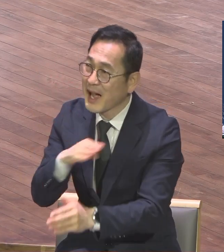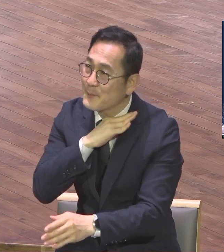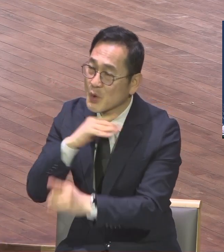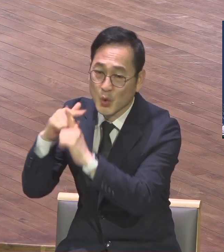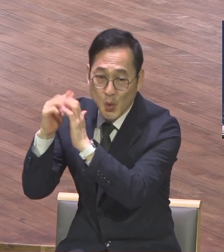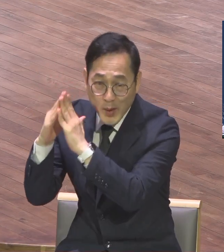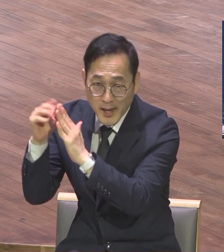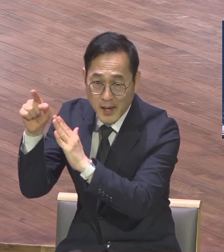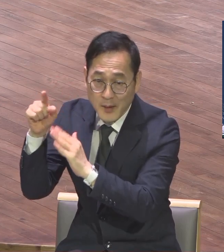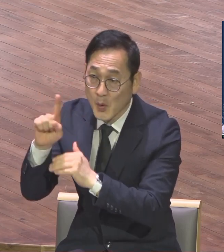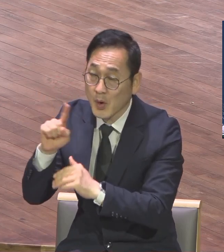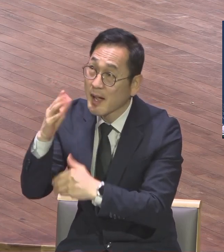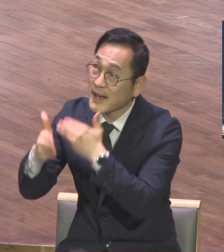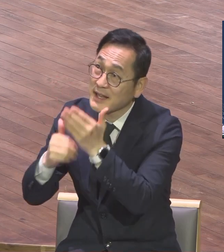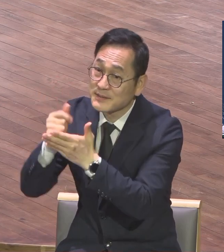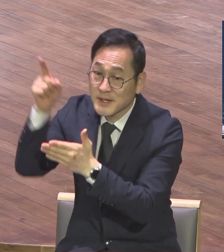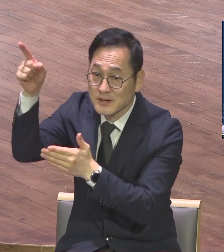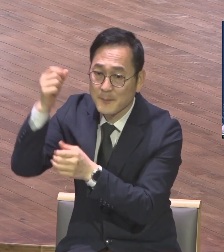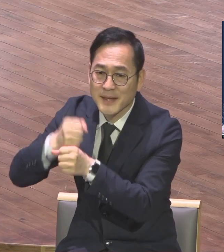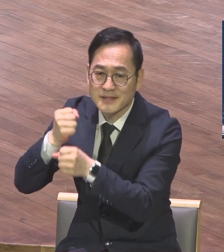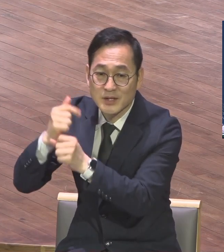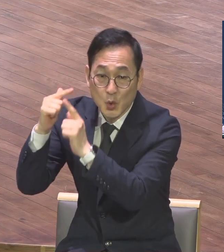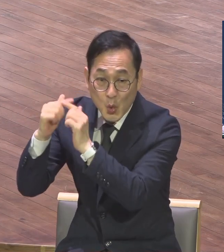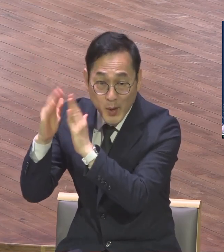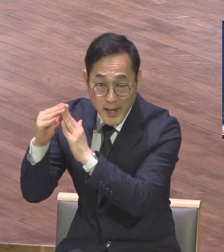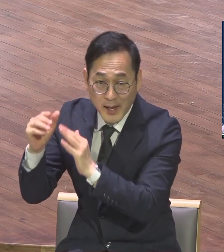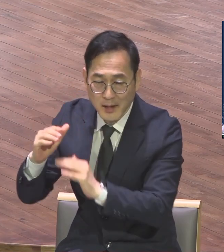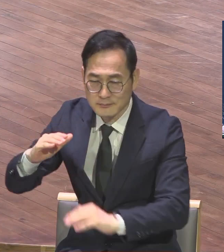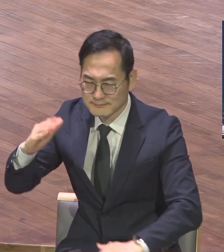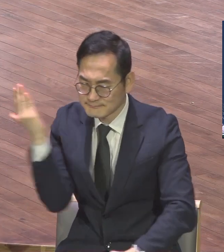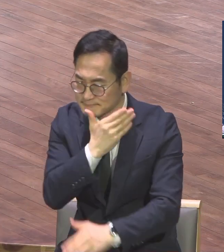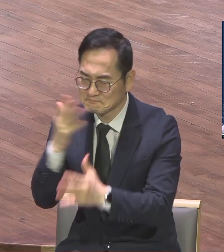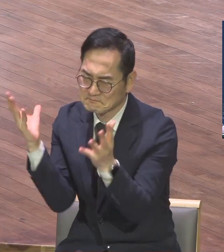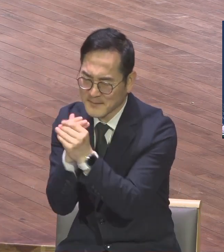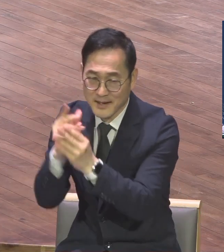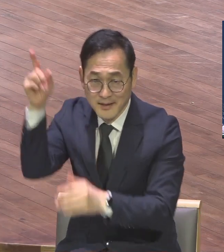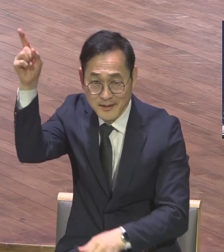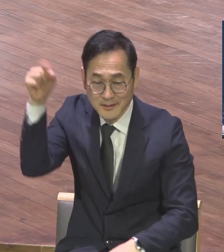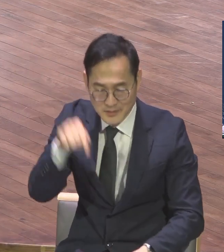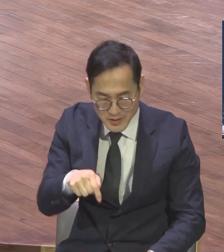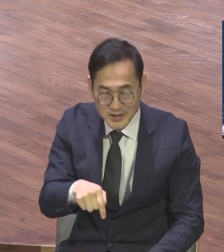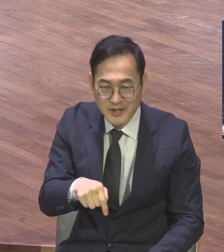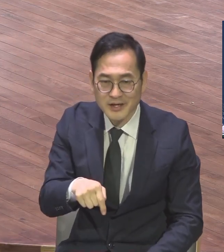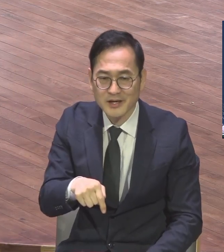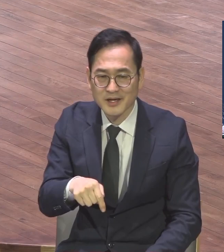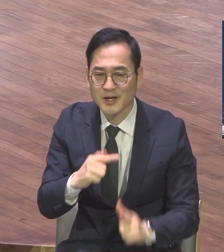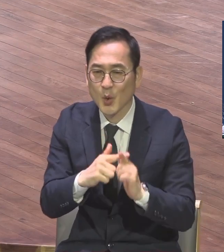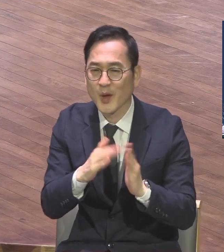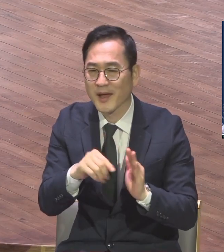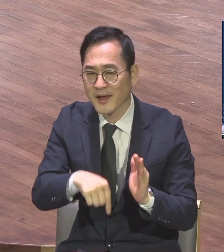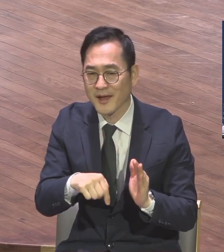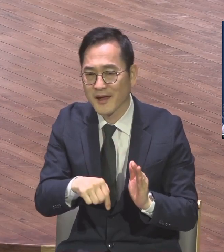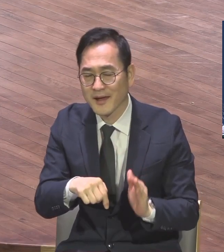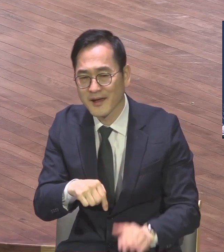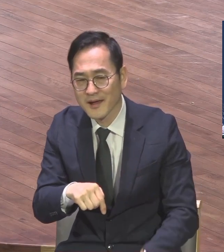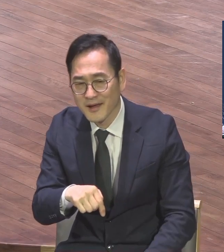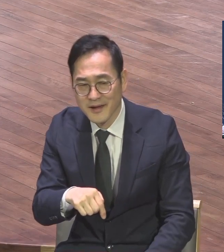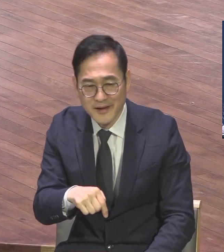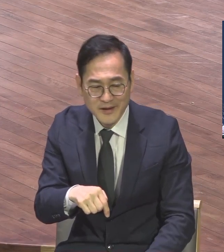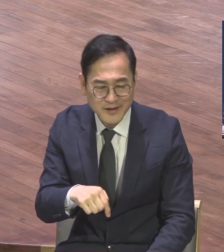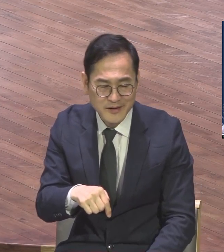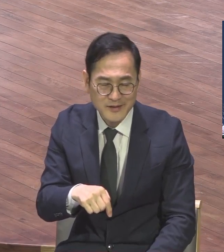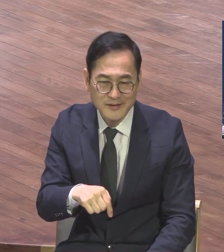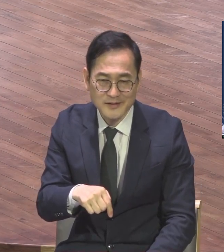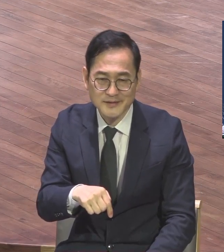우주적인 하나님의 그 교회는 완전 무결하지만은 지상에 있는 로컬 처치, 지역교회는